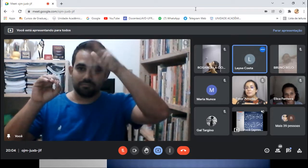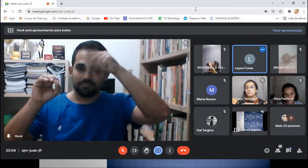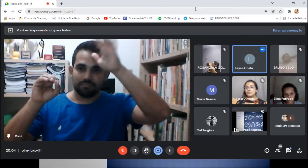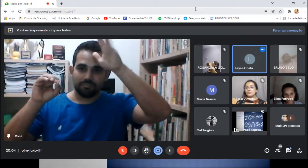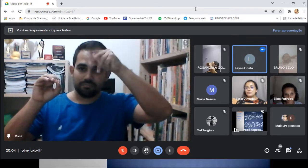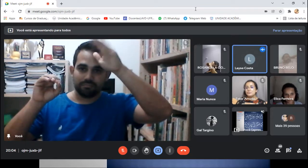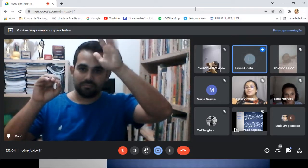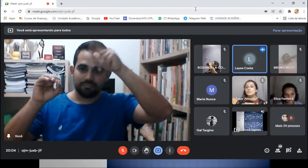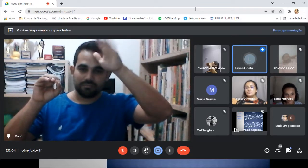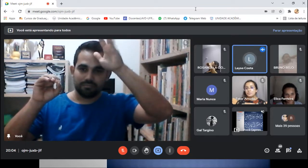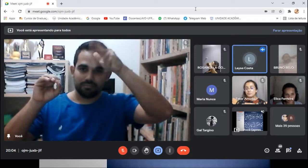Que este é o sinal.